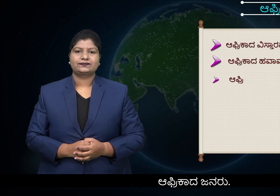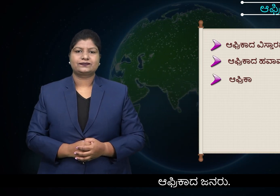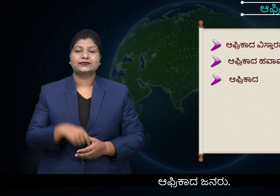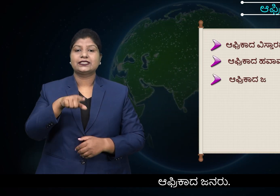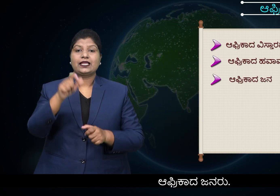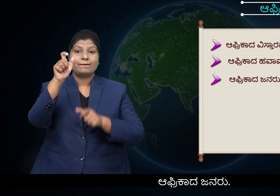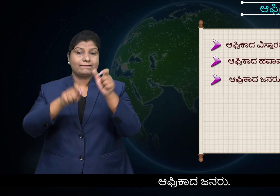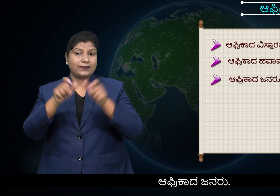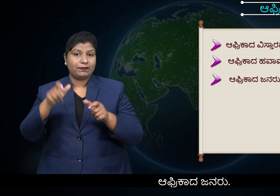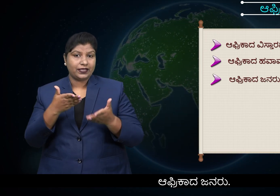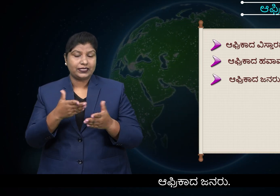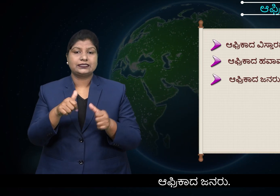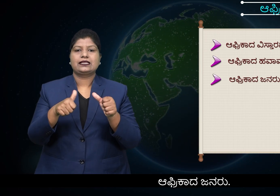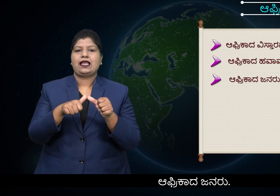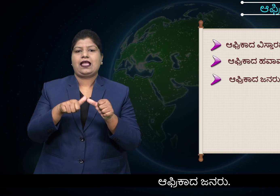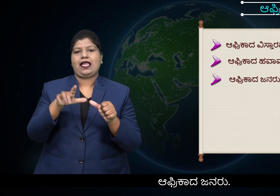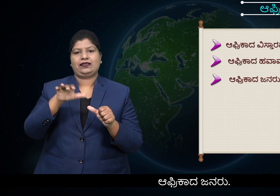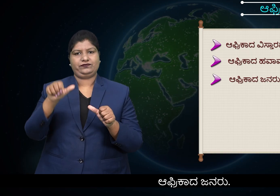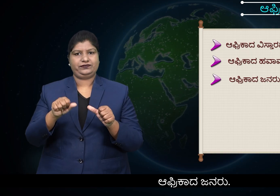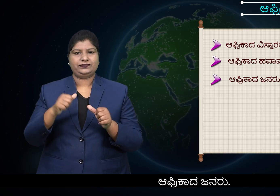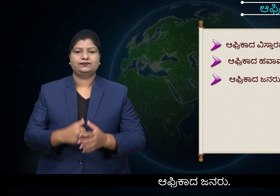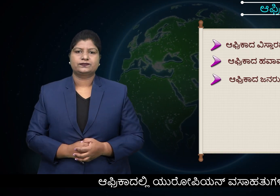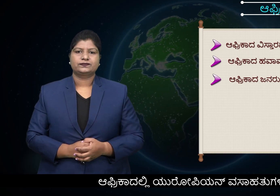ಆಫ್ರಿಕಾದ ಜನರು.